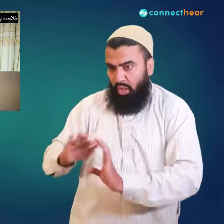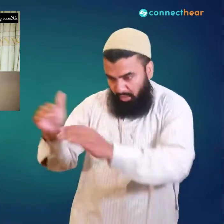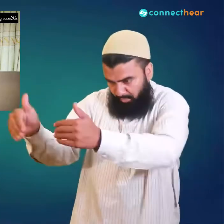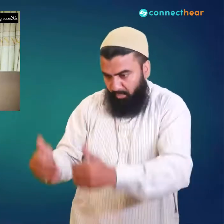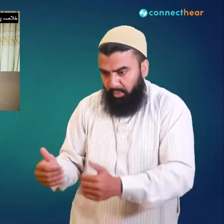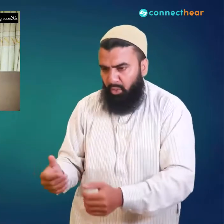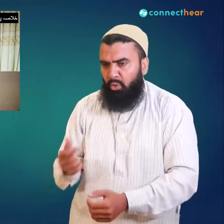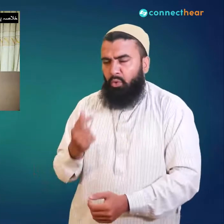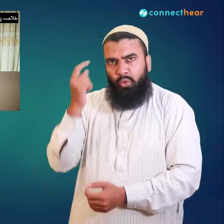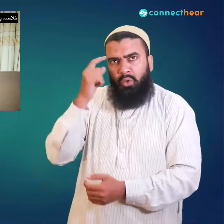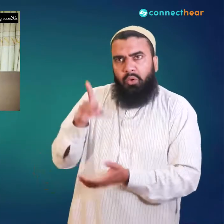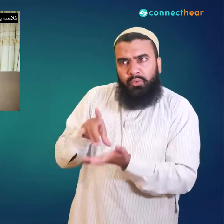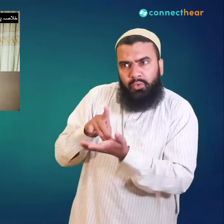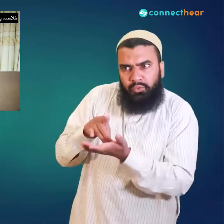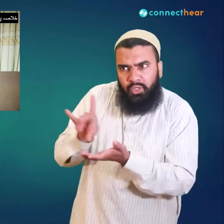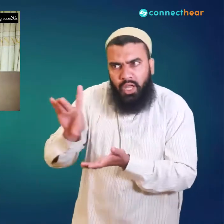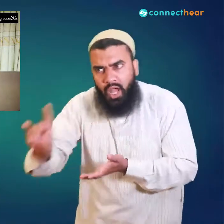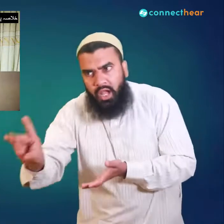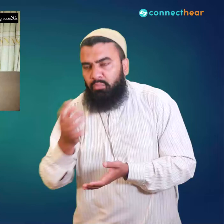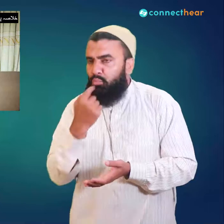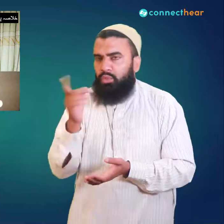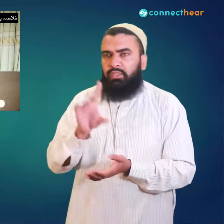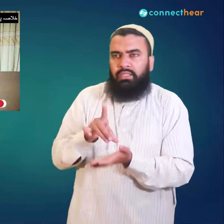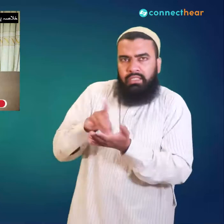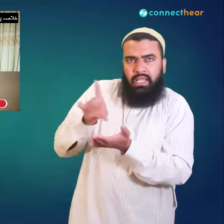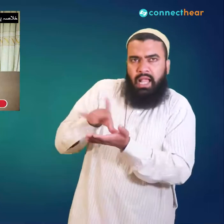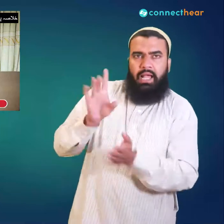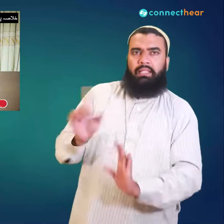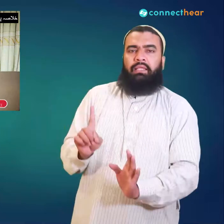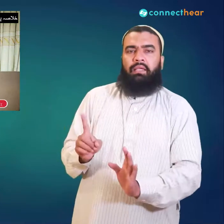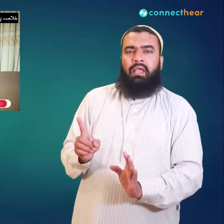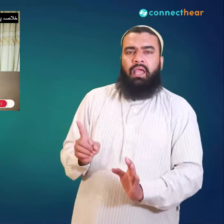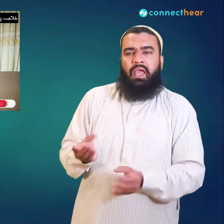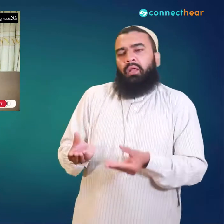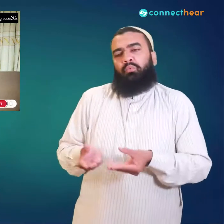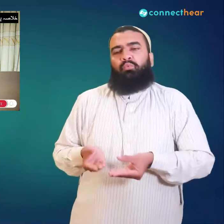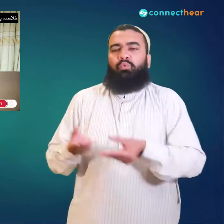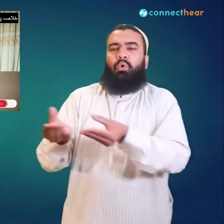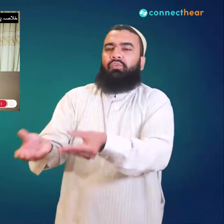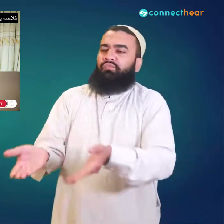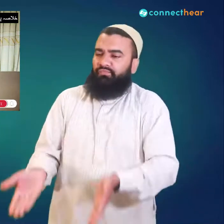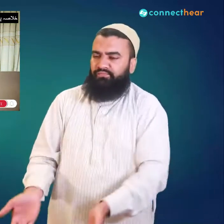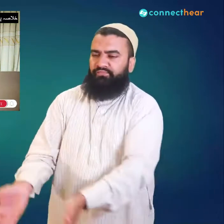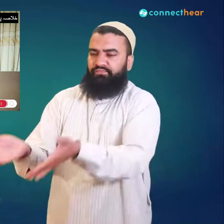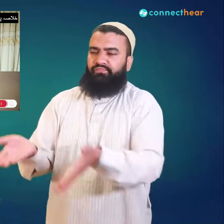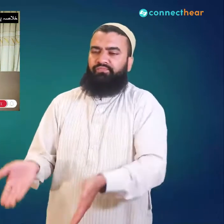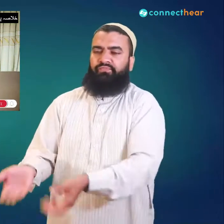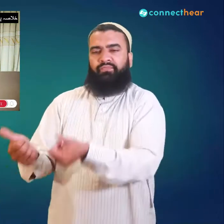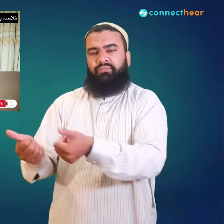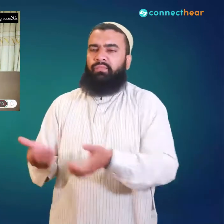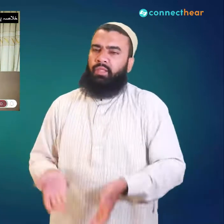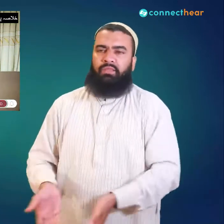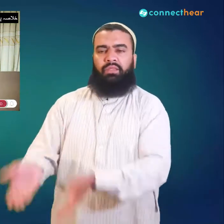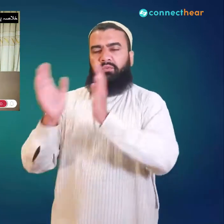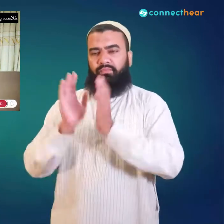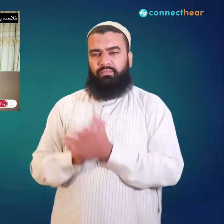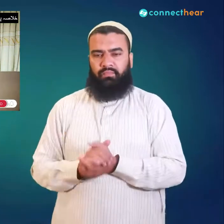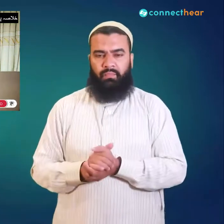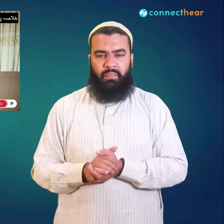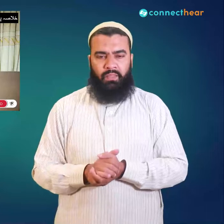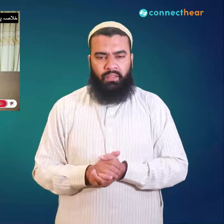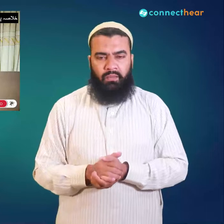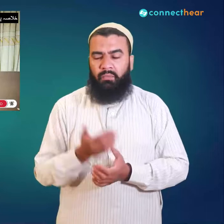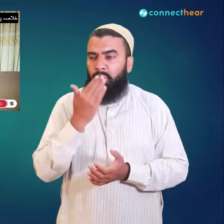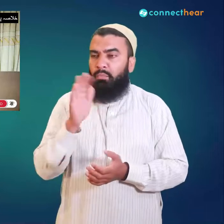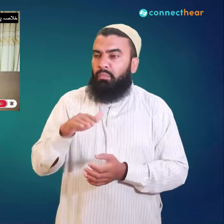ہو کہ یہ اسلام کے قریب آ جائے اور اسلام کا جو نظام زکوٰۃ ہے یا نظام صدقات ہے اس سے یہ متاثر ہو